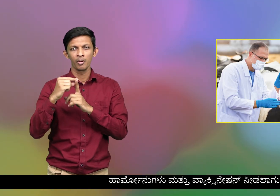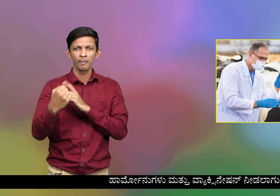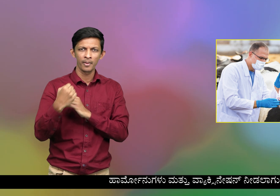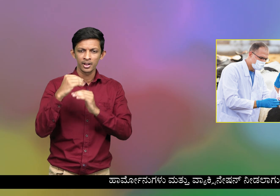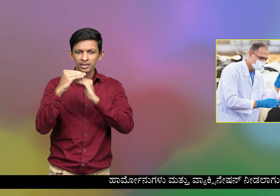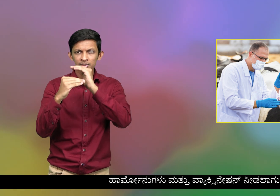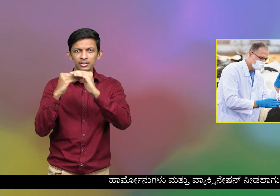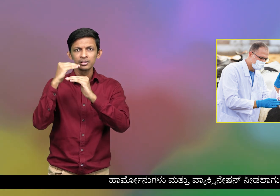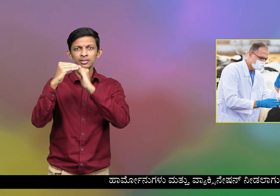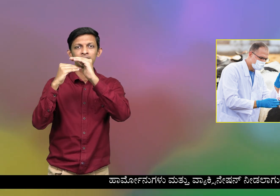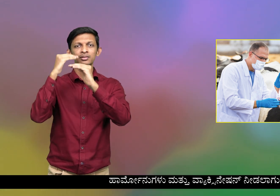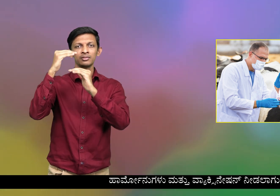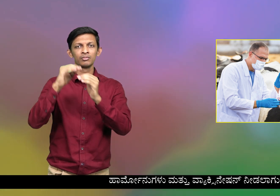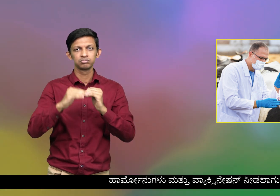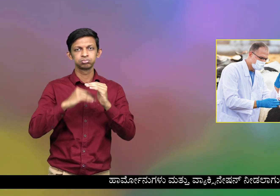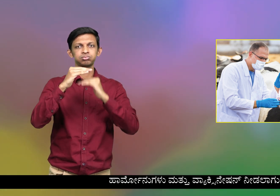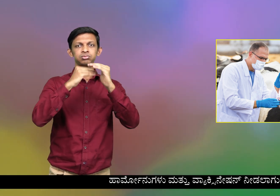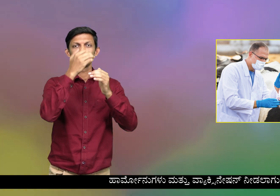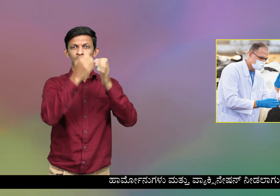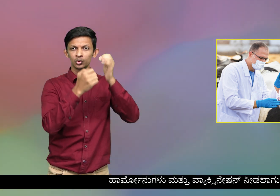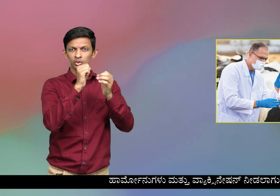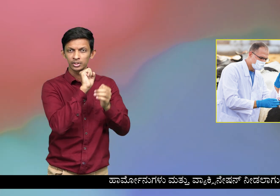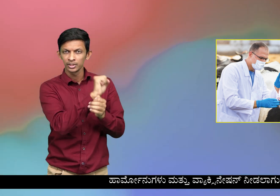ಮತ್ತು ವ್ಯಾಕ್ಸಿನೇಷನ್ ನೀಡಲಾಗುತ್ತದೆ.